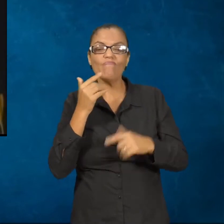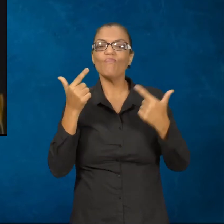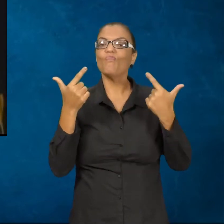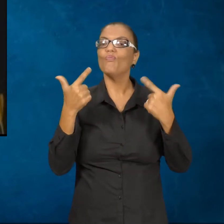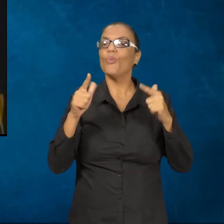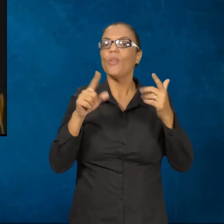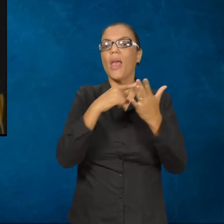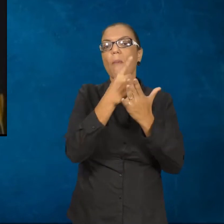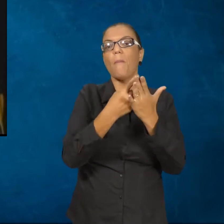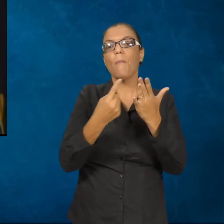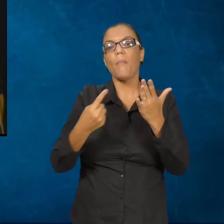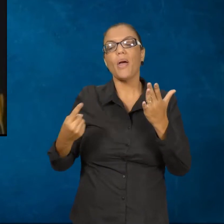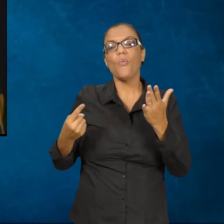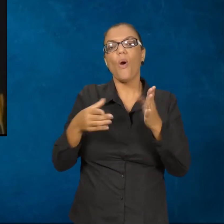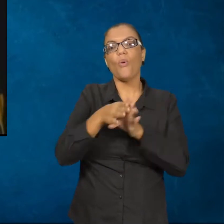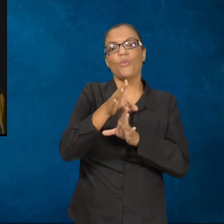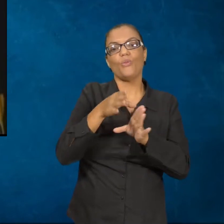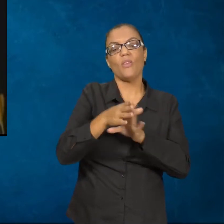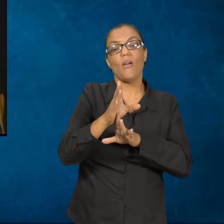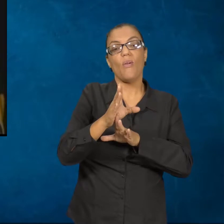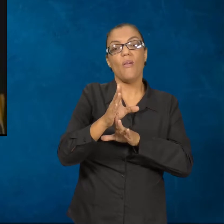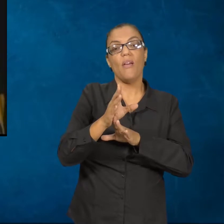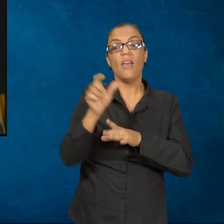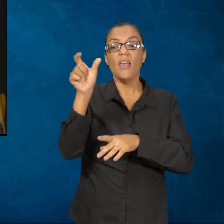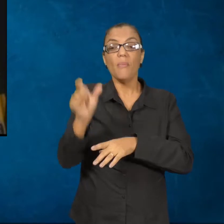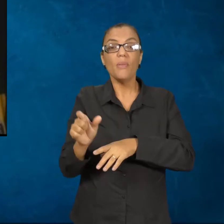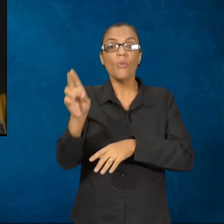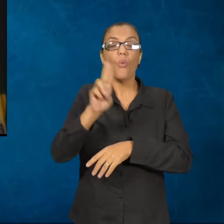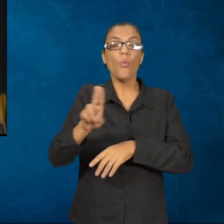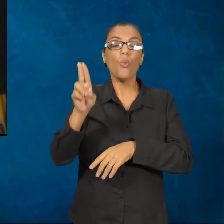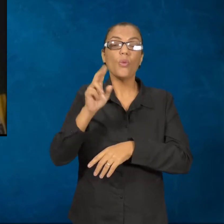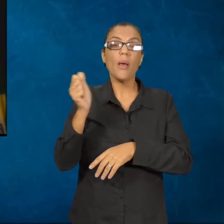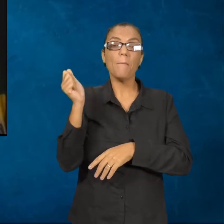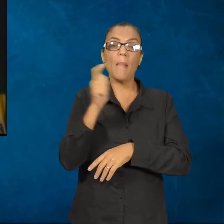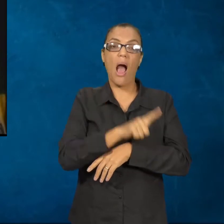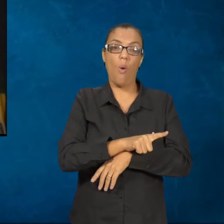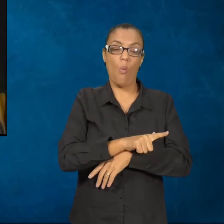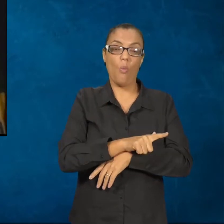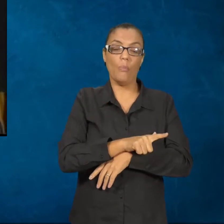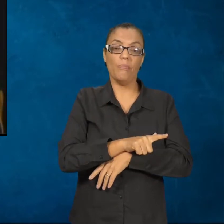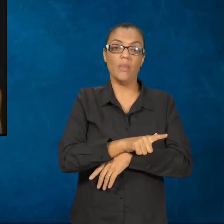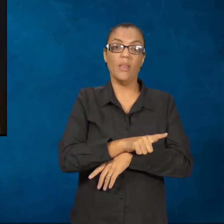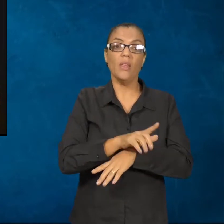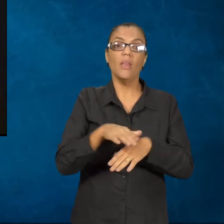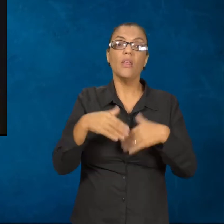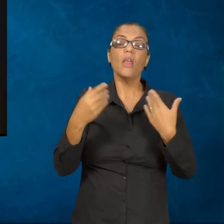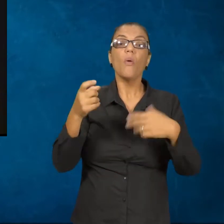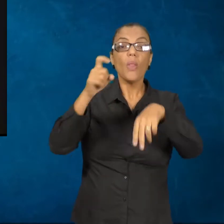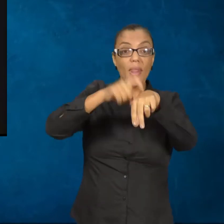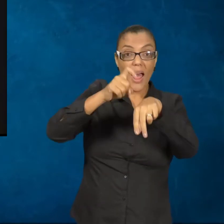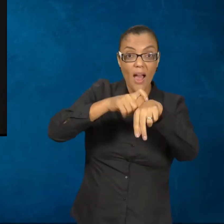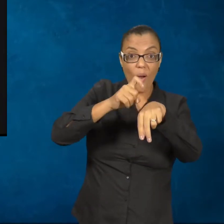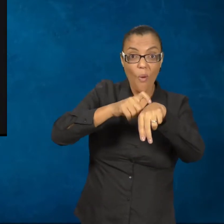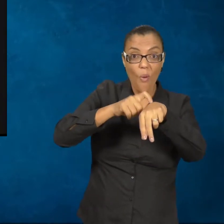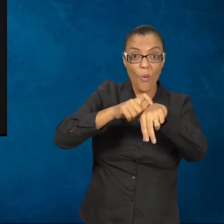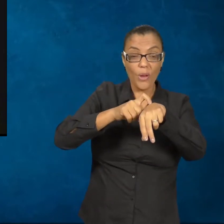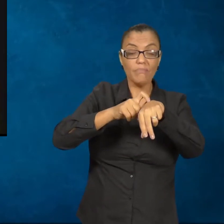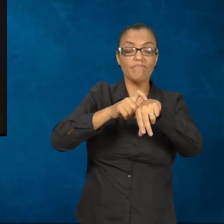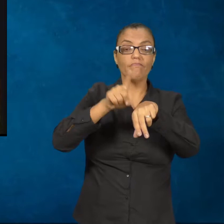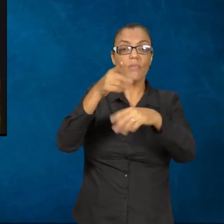prova e estuda o mais em cima da hora possível, você está colocando as informações do idiota ou no